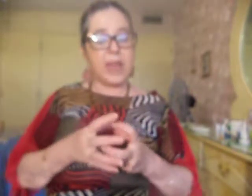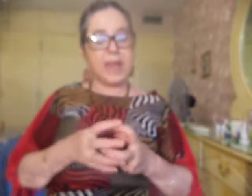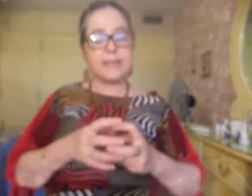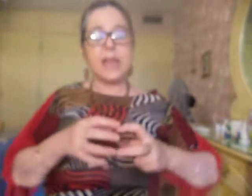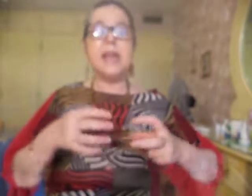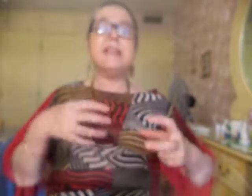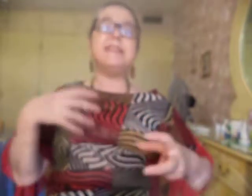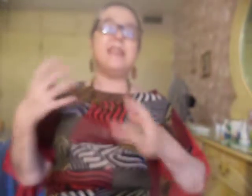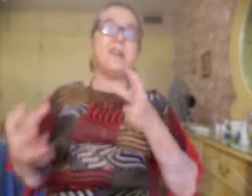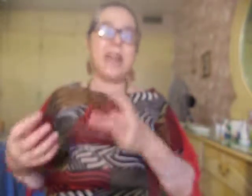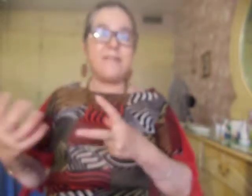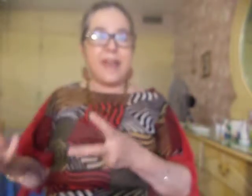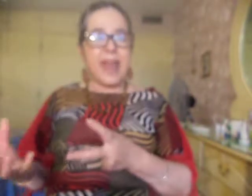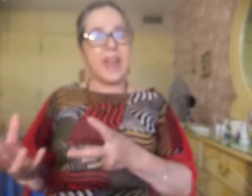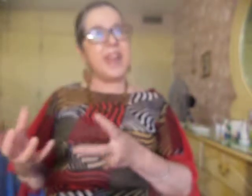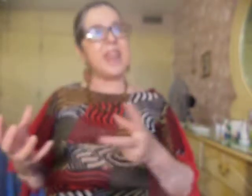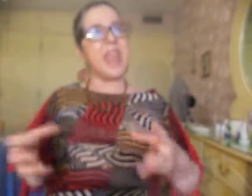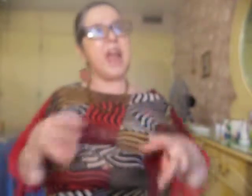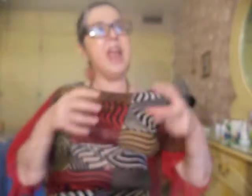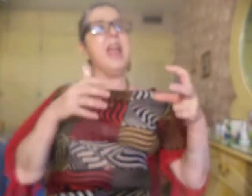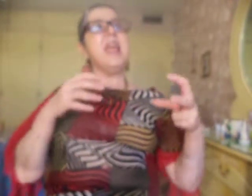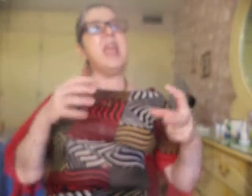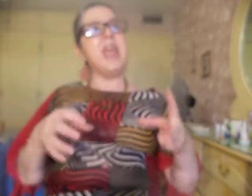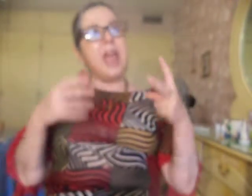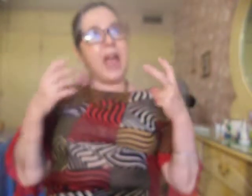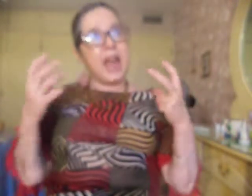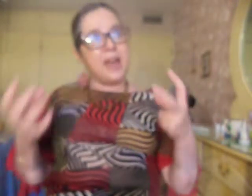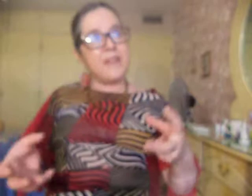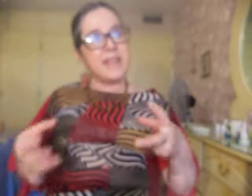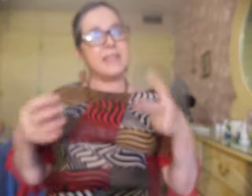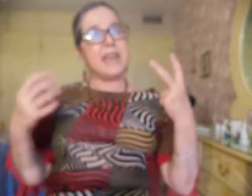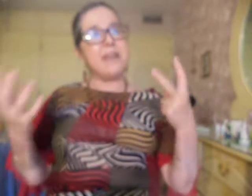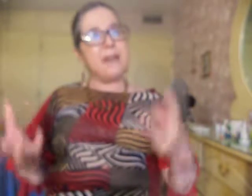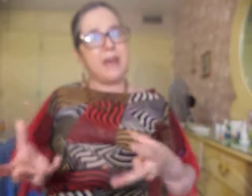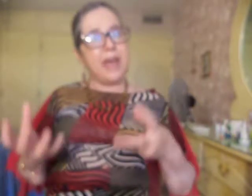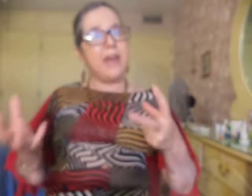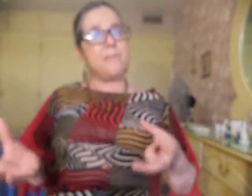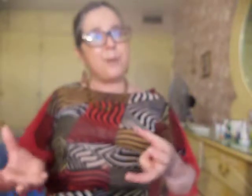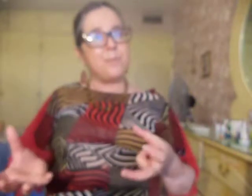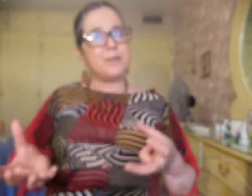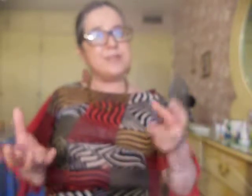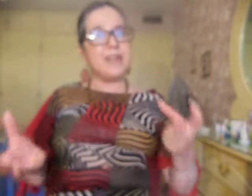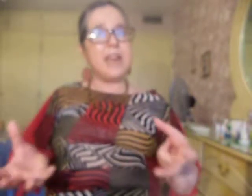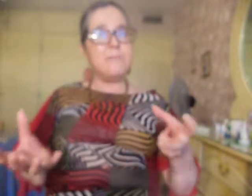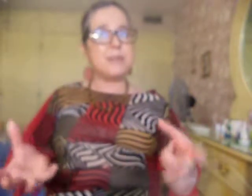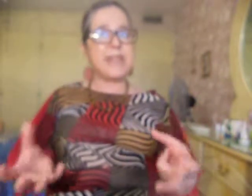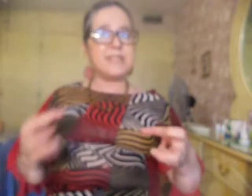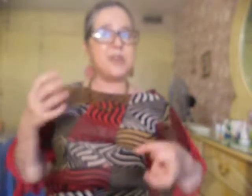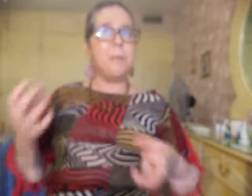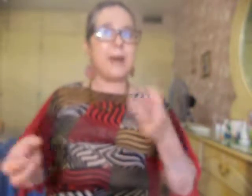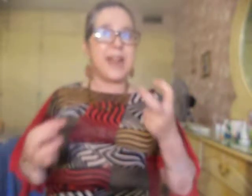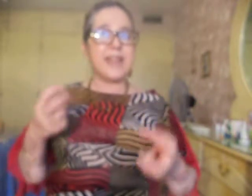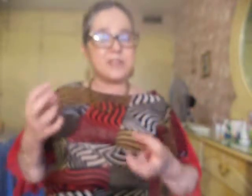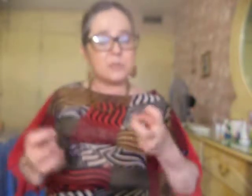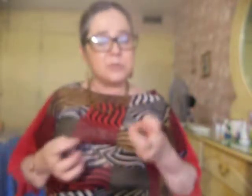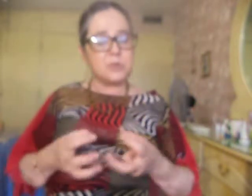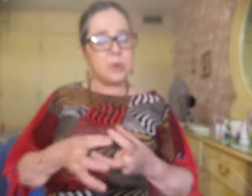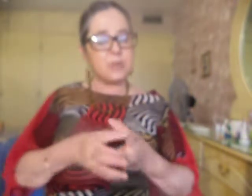huecas, sino que le va a dar energía. Y a la vez le va a proporcionar el potasio para que sus músculos